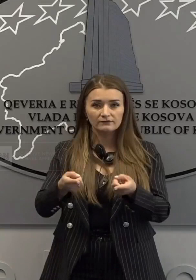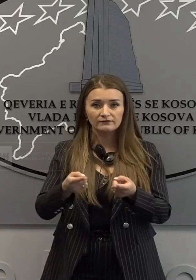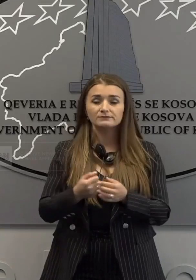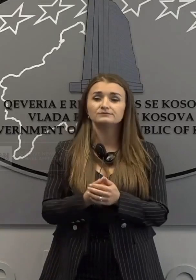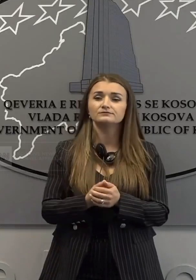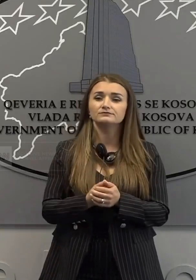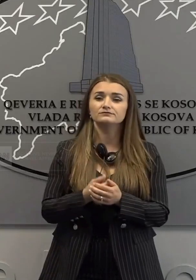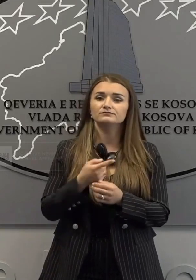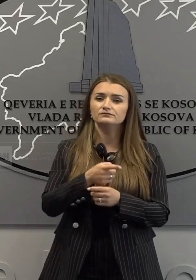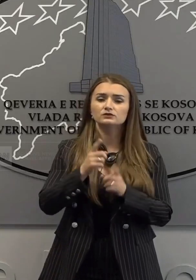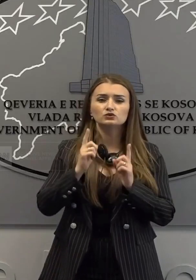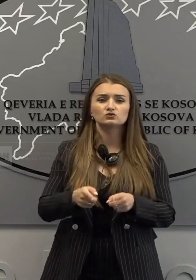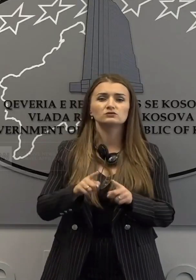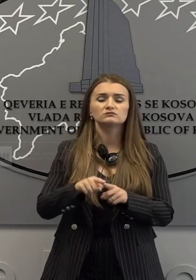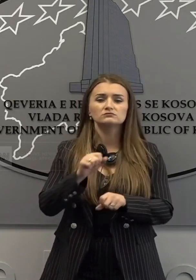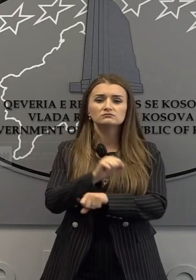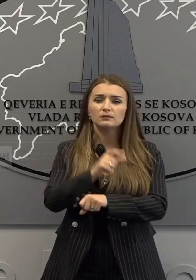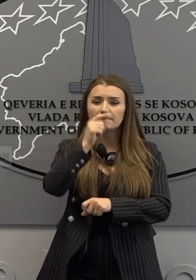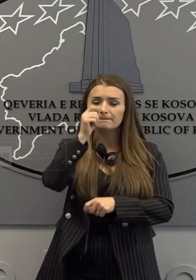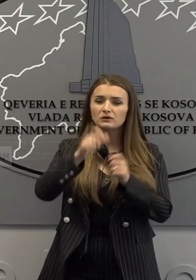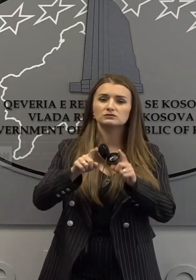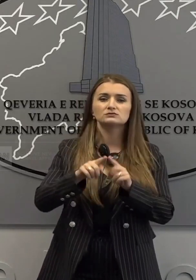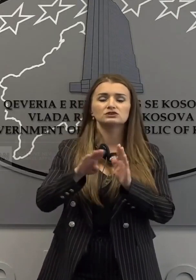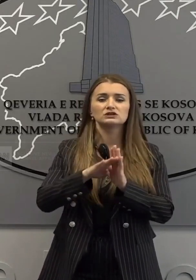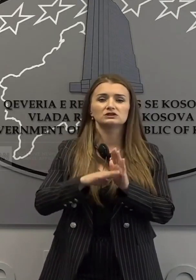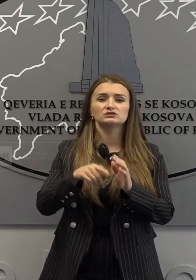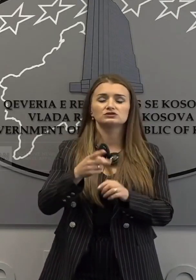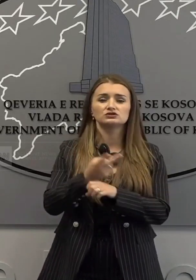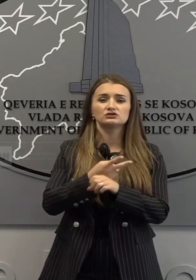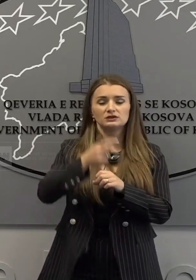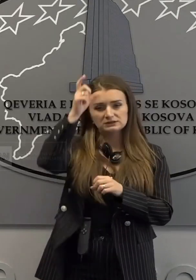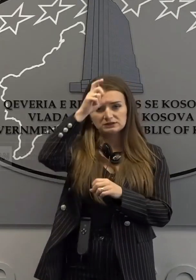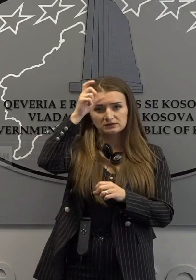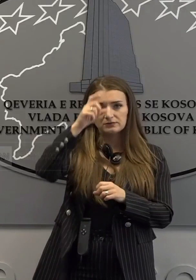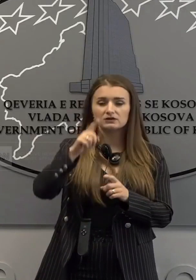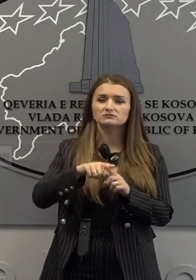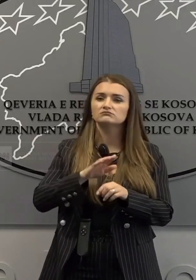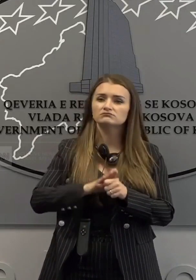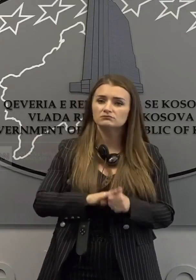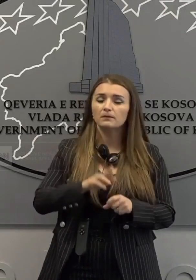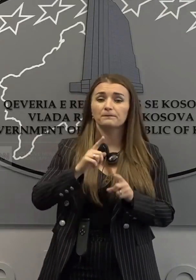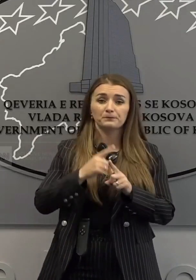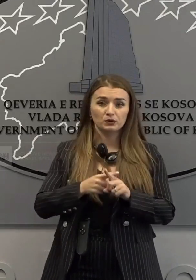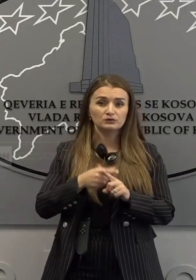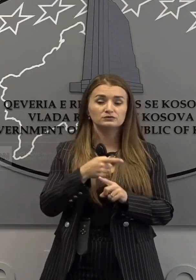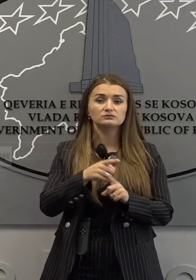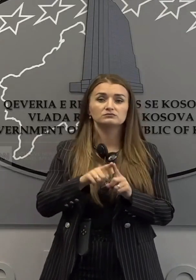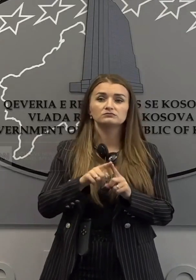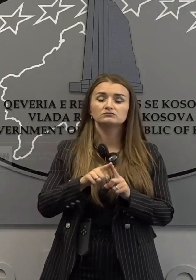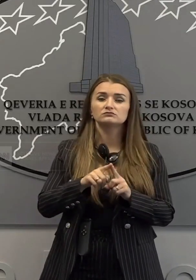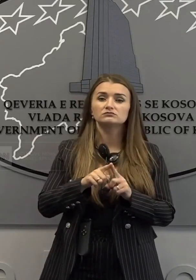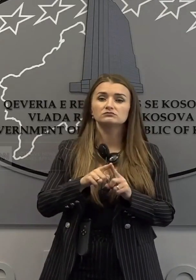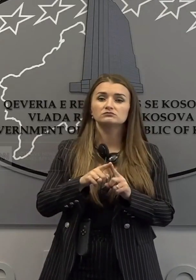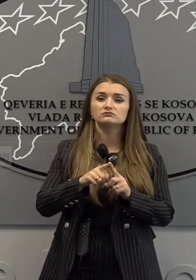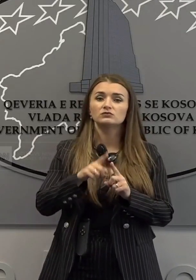do të ndiqen dhe arrestohen të gjithë ata që shkelin rendin kushtetues të Republikës Serbisë dhe ndodhen aty ku ka pushtet efektiv nga